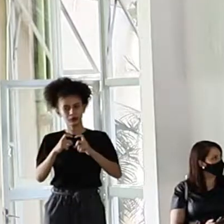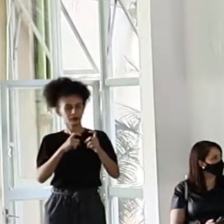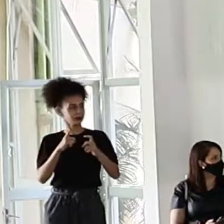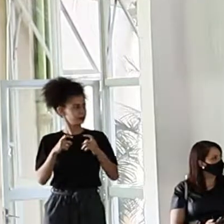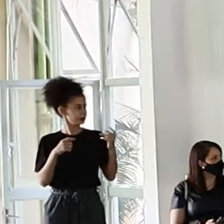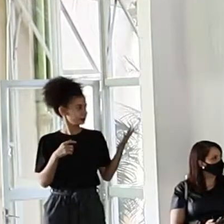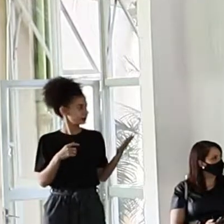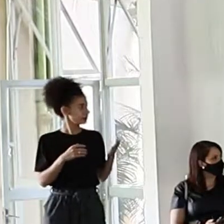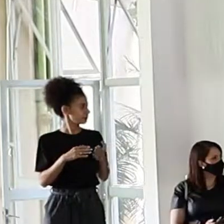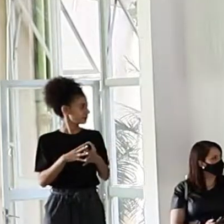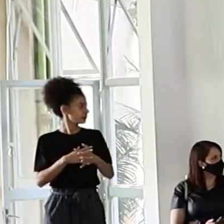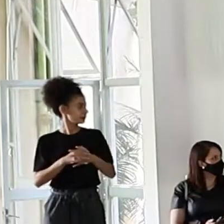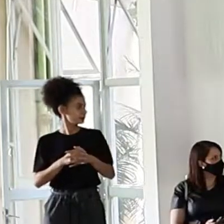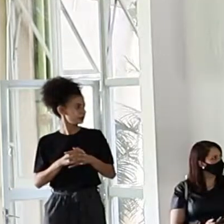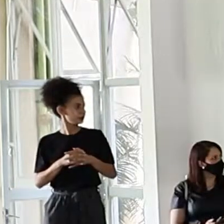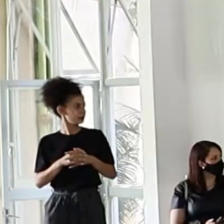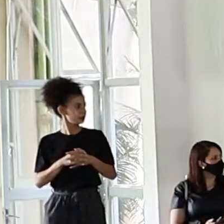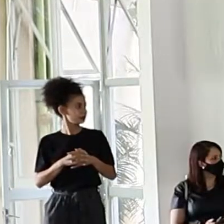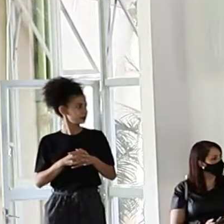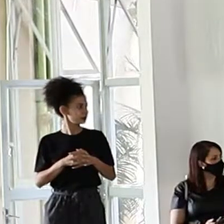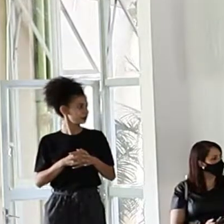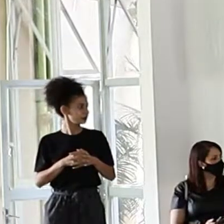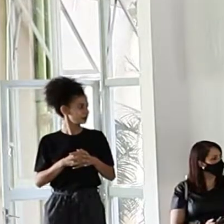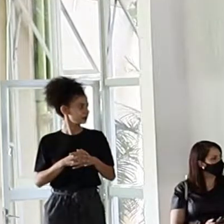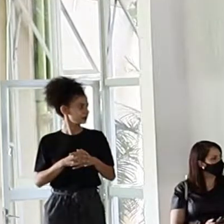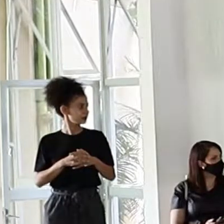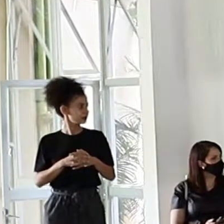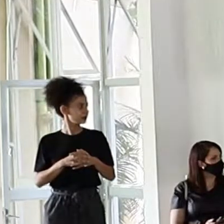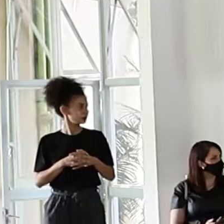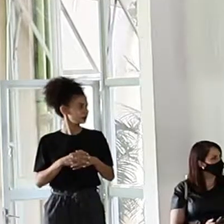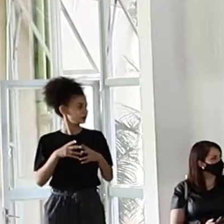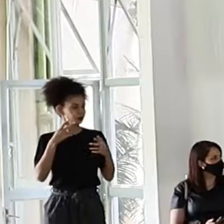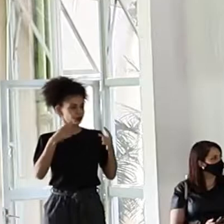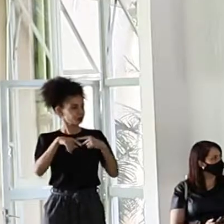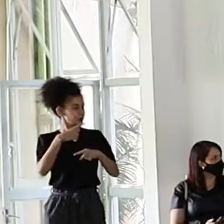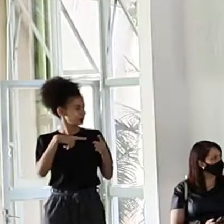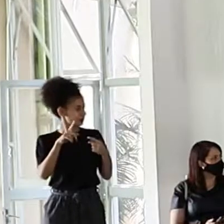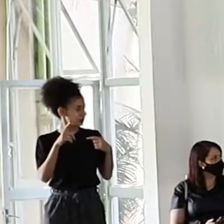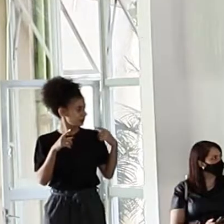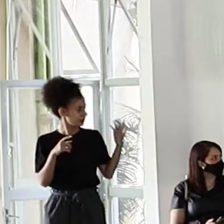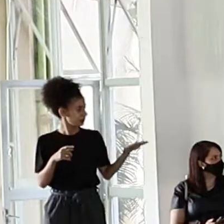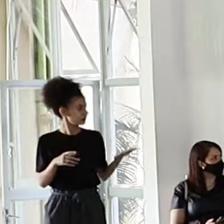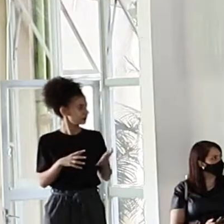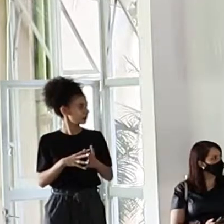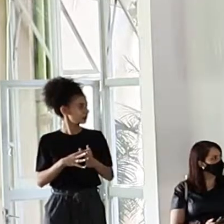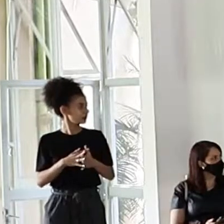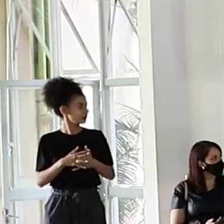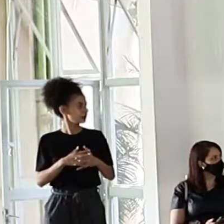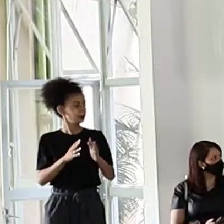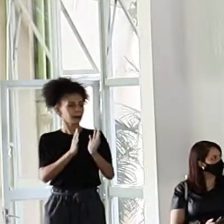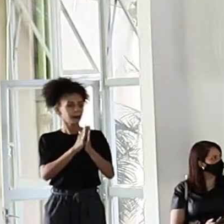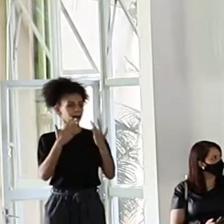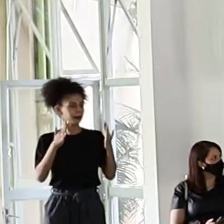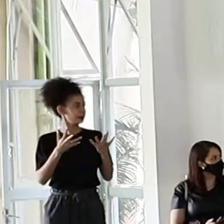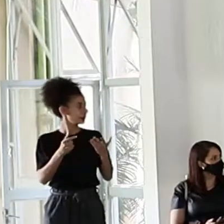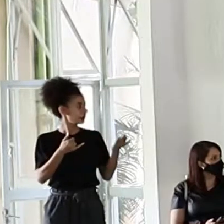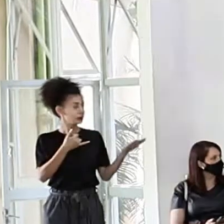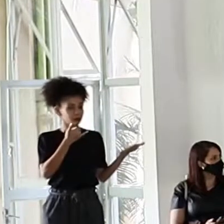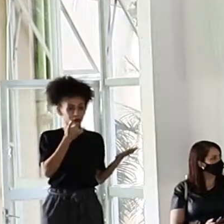sucesso para você viu e parabéns a todos eu peço desculpa mas eu quero deixar aqui um abraço e